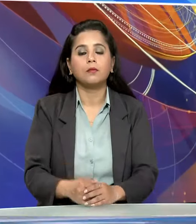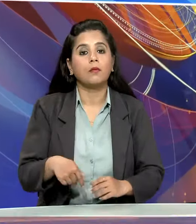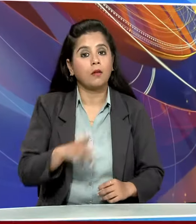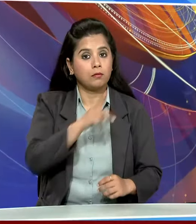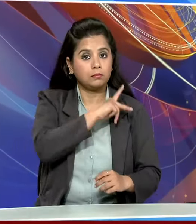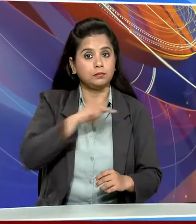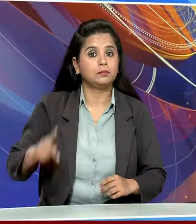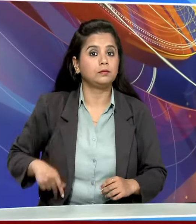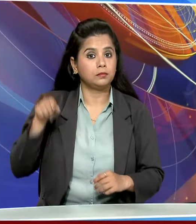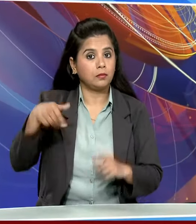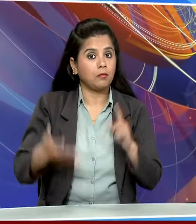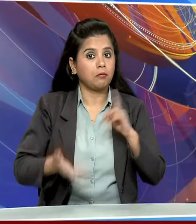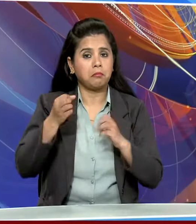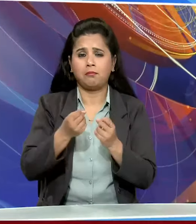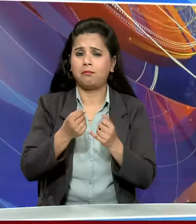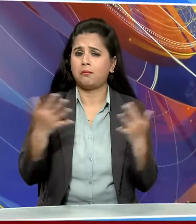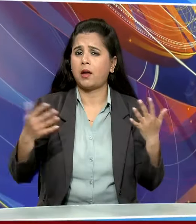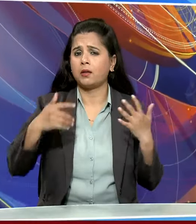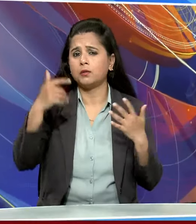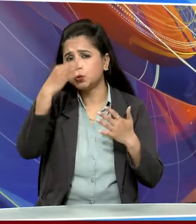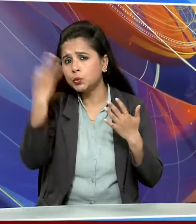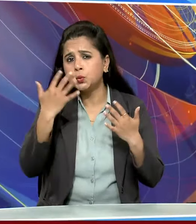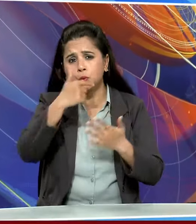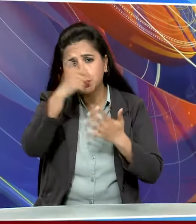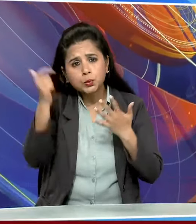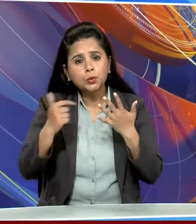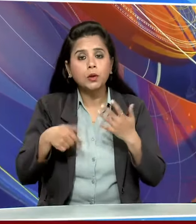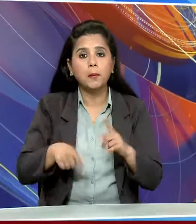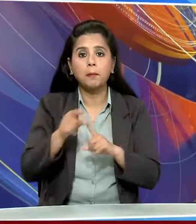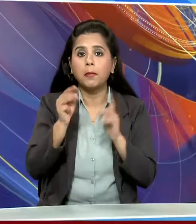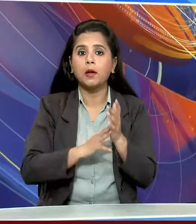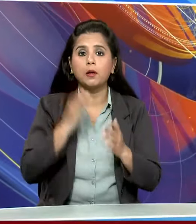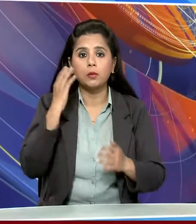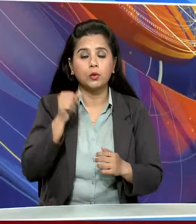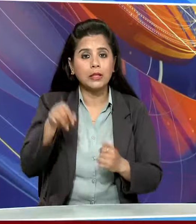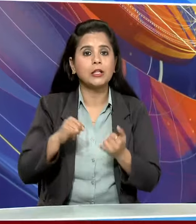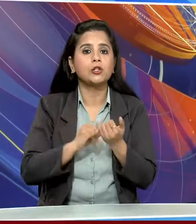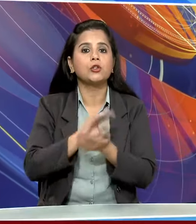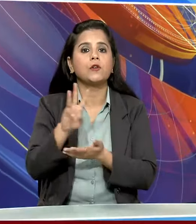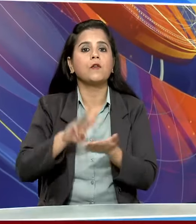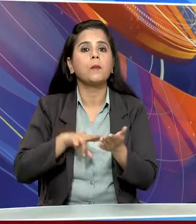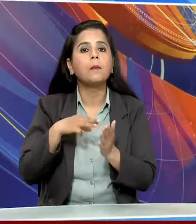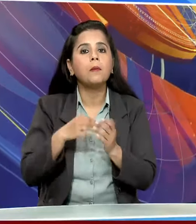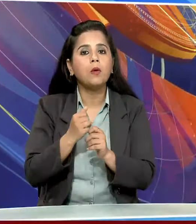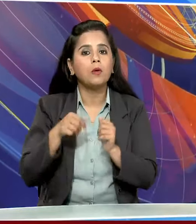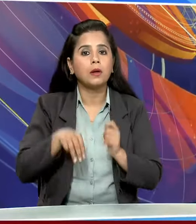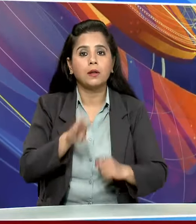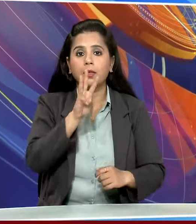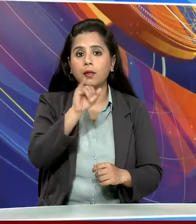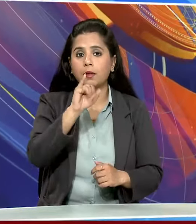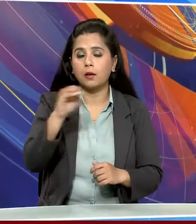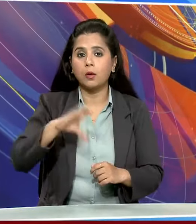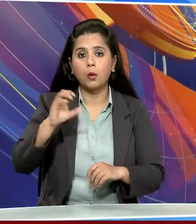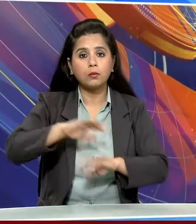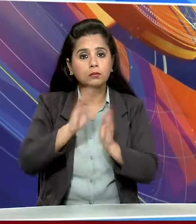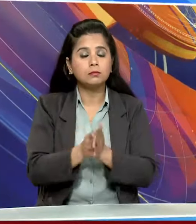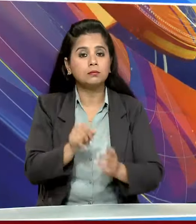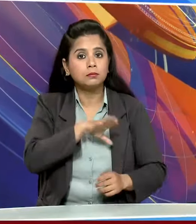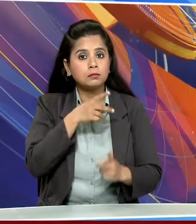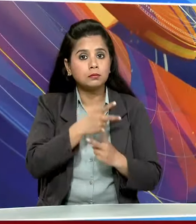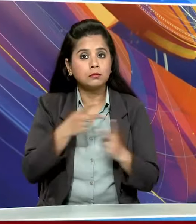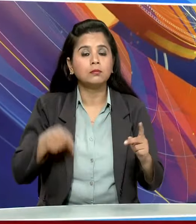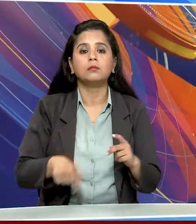कर्नाटक को आज मिलेंगी कई सौगातें। प्रधानमंत्री नरेंद्र मोदी शिवमोग्गा में 3600 करोड़ रुपए से अधिक लागत की